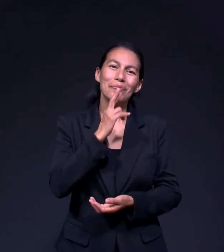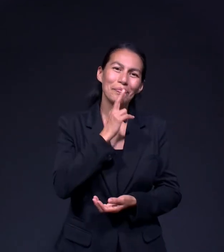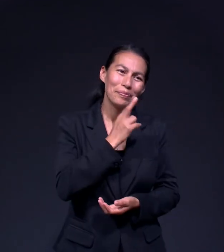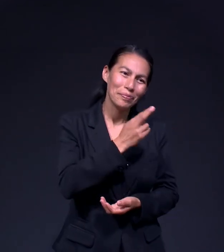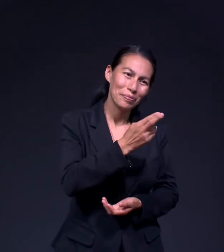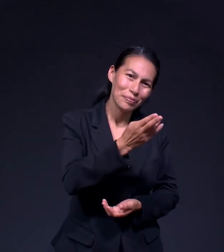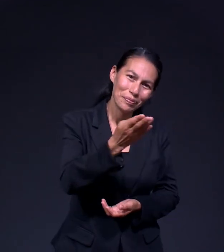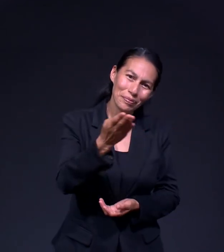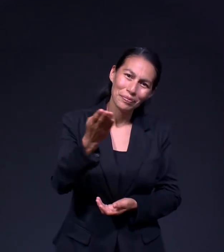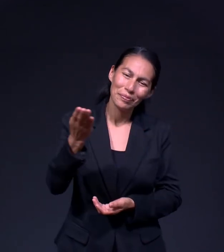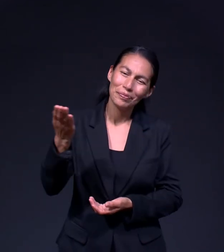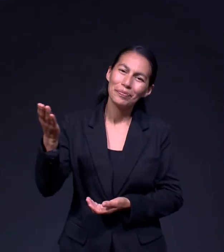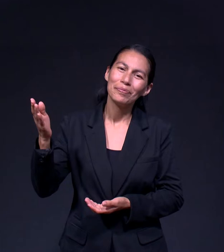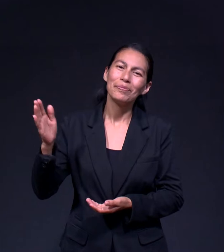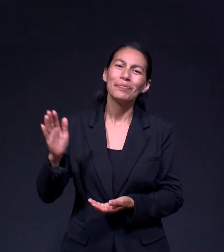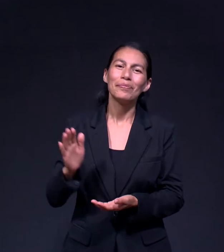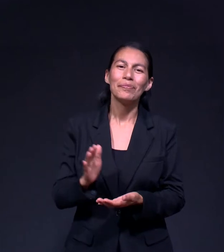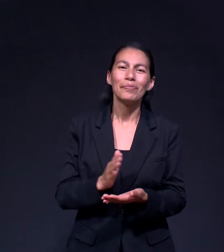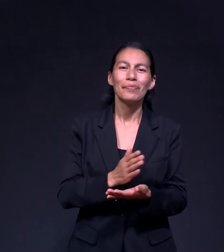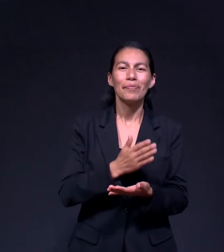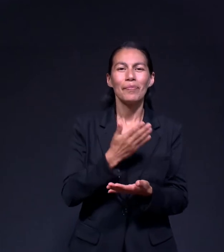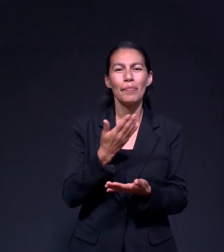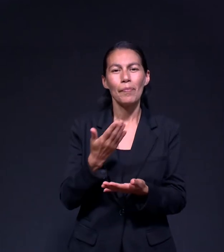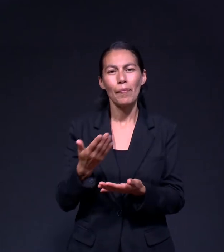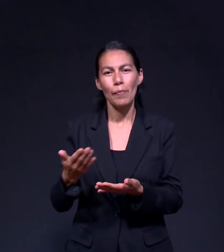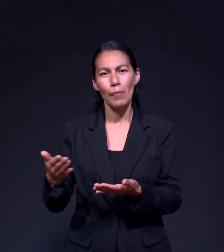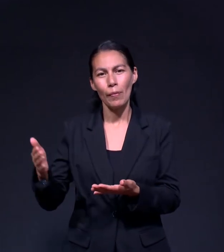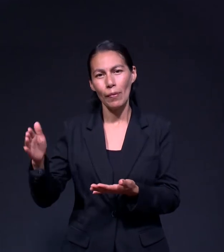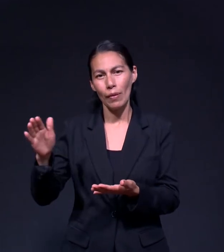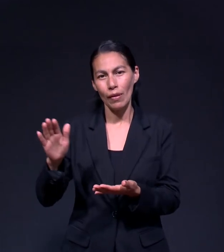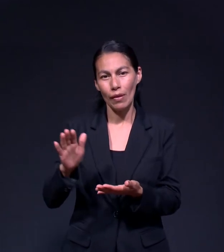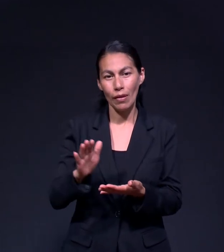antes que lo puedas ver.